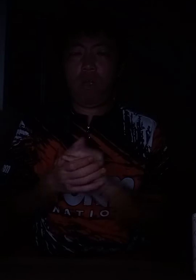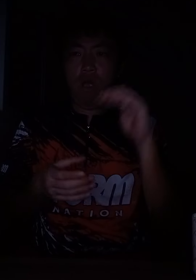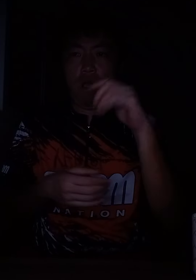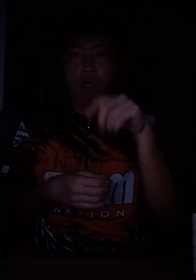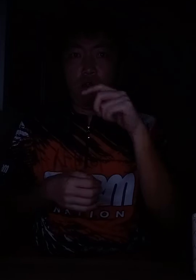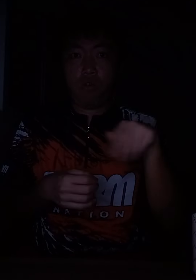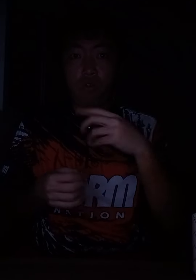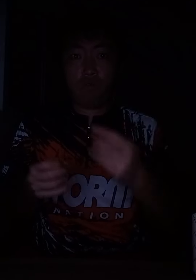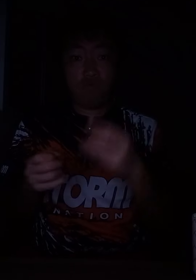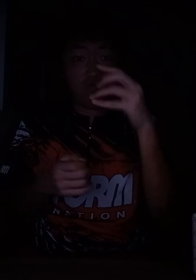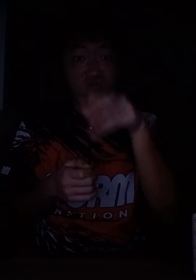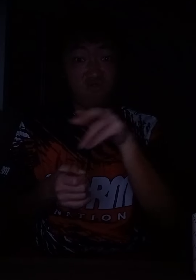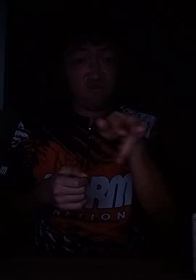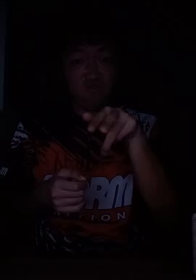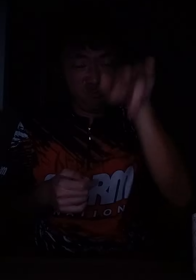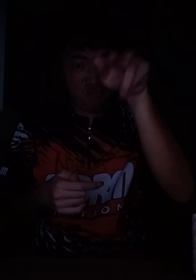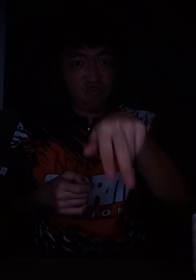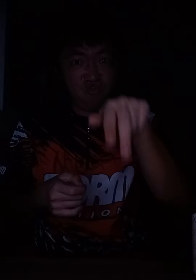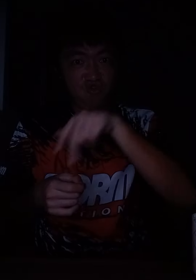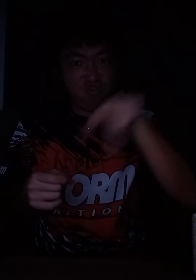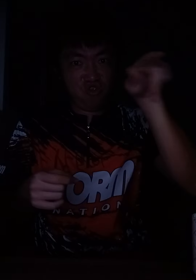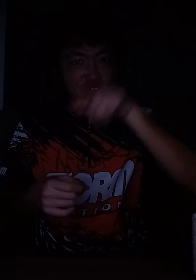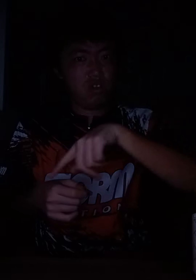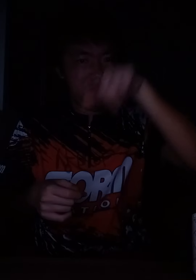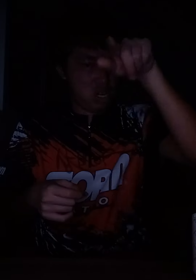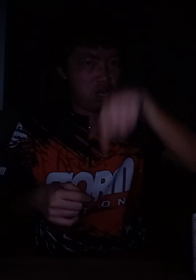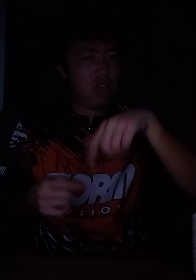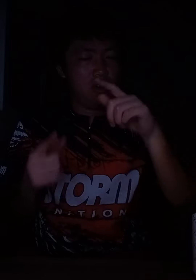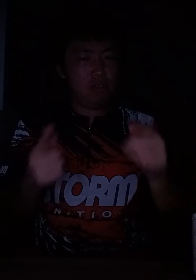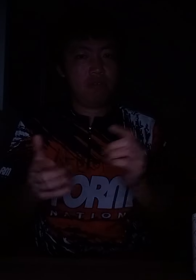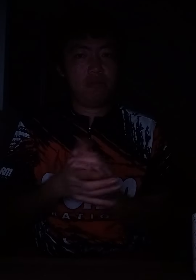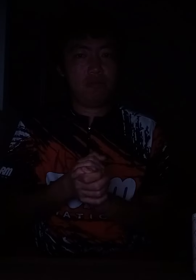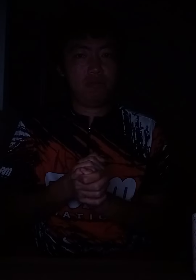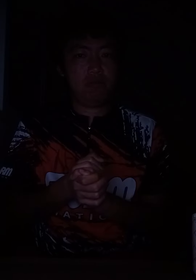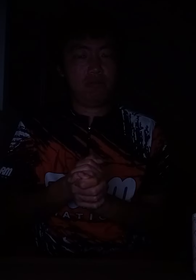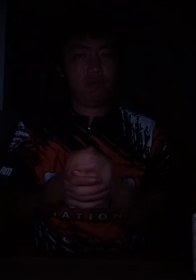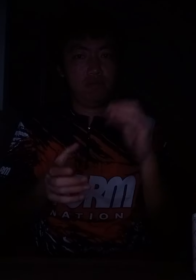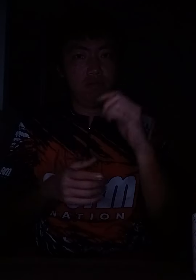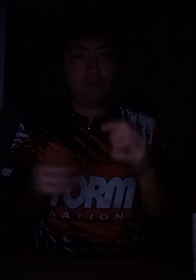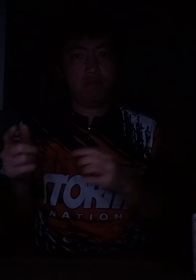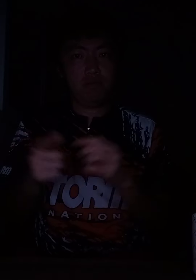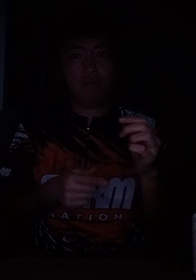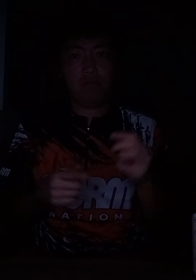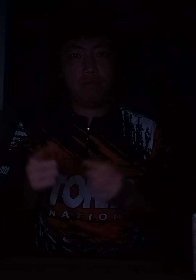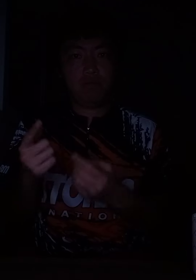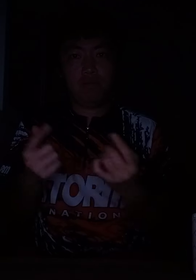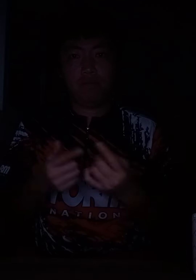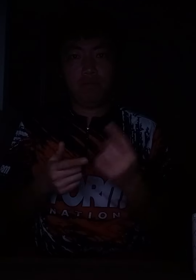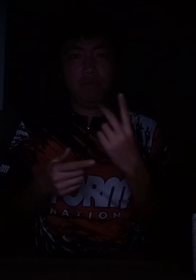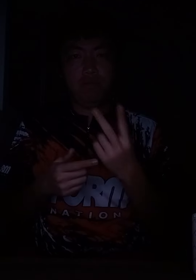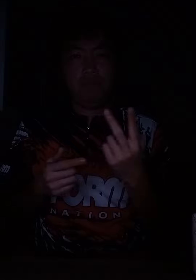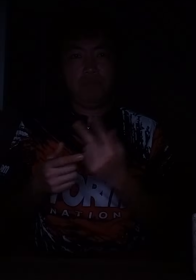하면서 정상적인 사회연으로 받아들이고 소중한 아들을 잃지 않습니다. 또 살해당한 그 여성, 23세 된 여성의 부모를